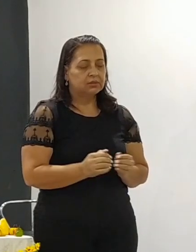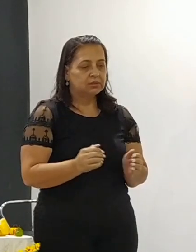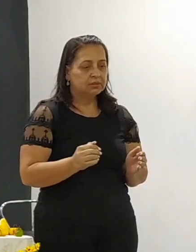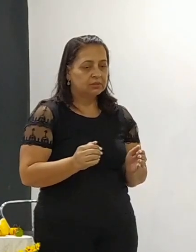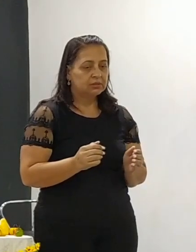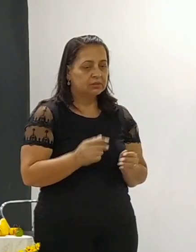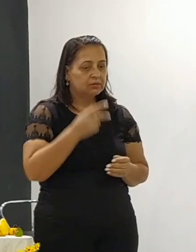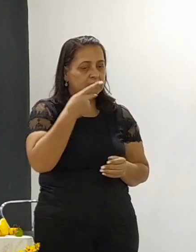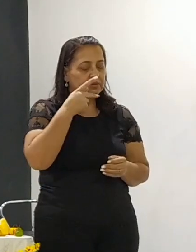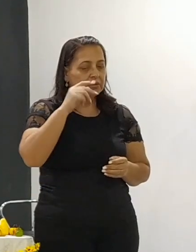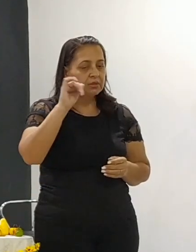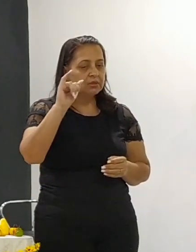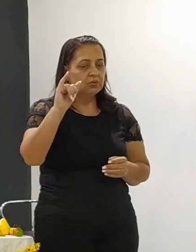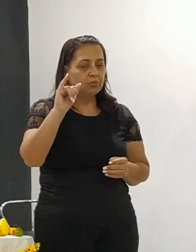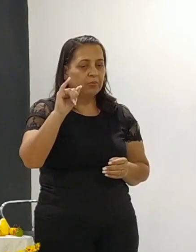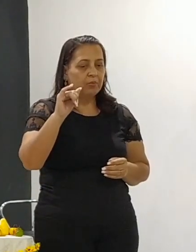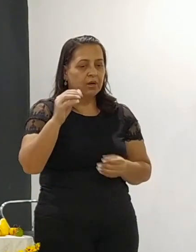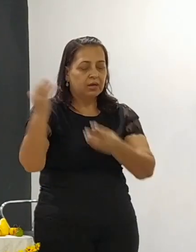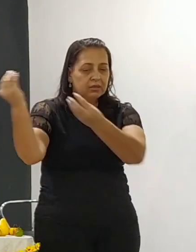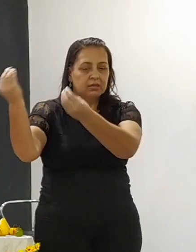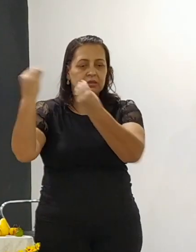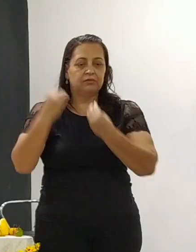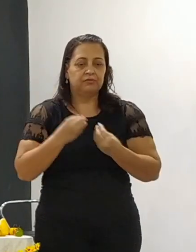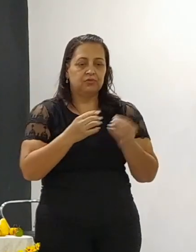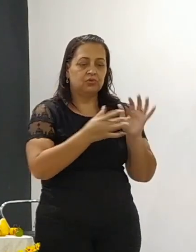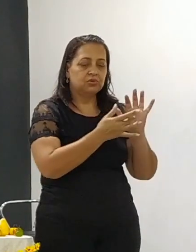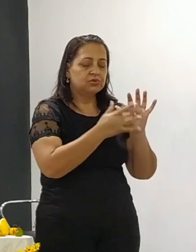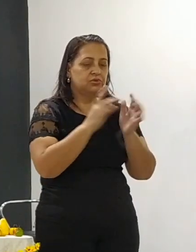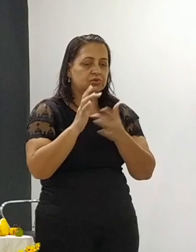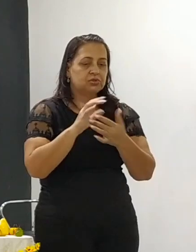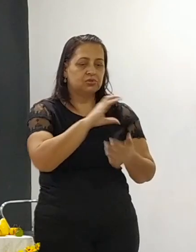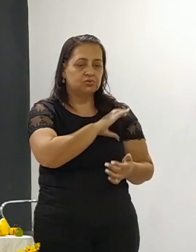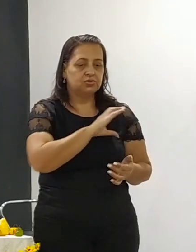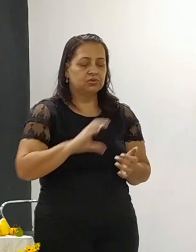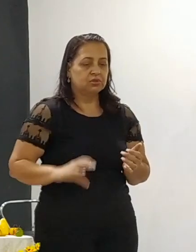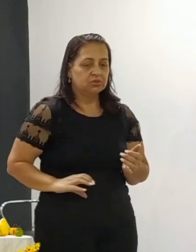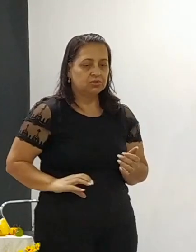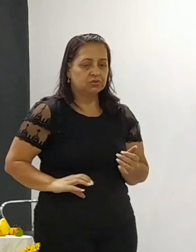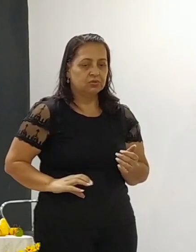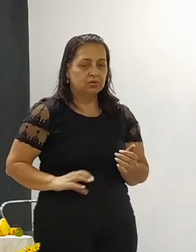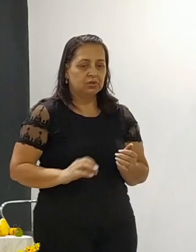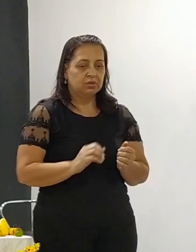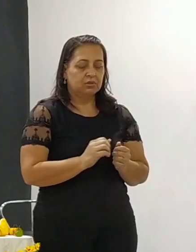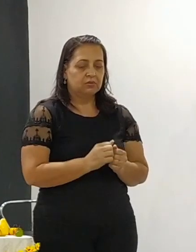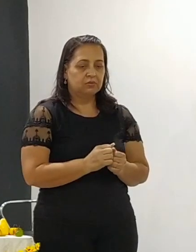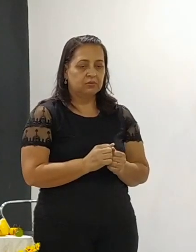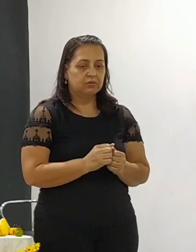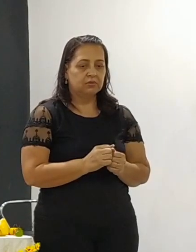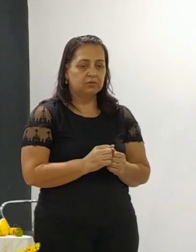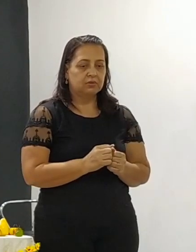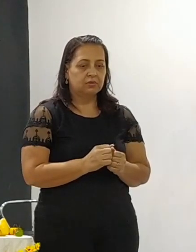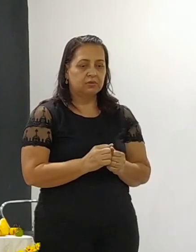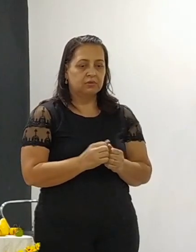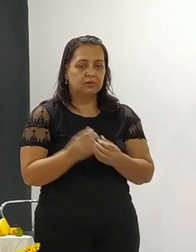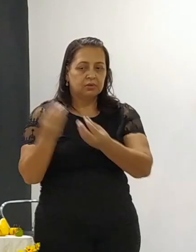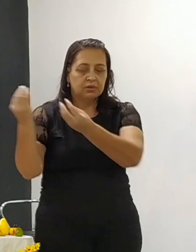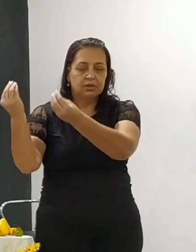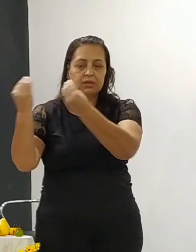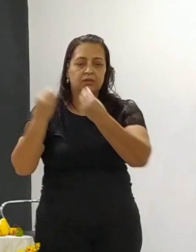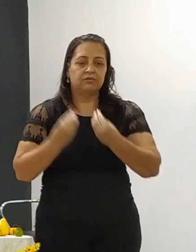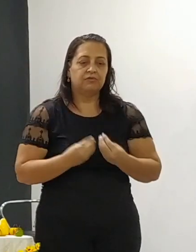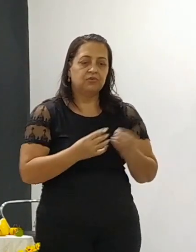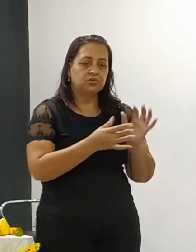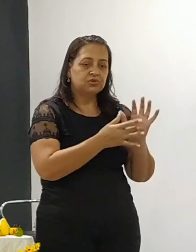que o Pai enviou Jesus Cristo, e como foi que o Pai enviou Jesus Cristo? Ele enviou Jesus Cristo